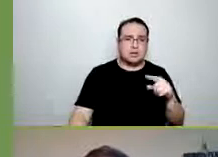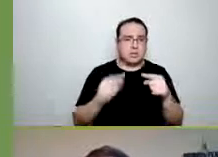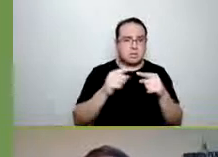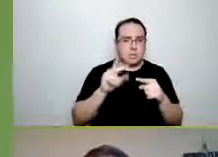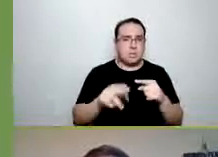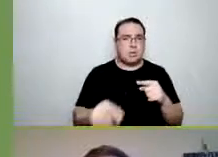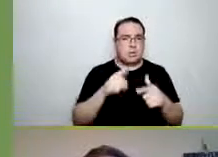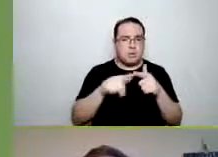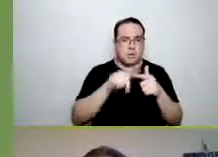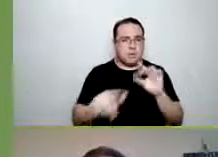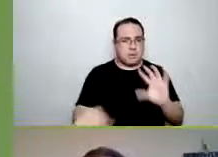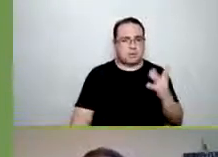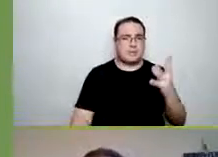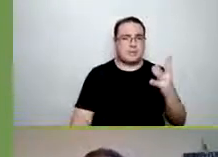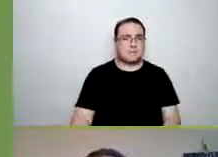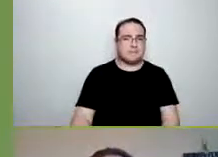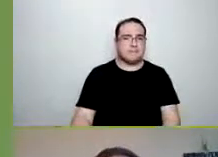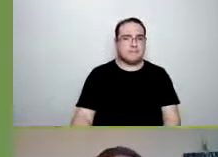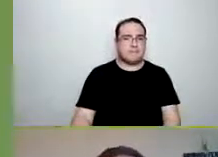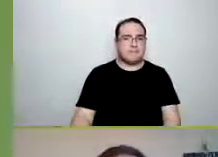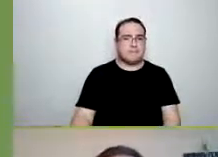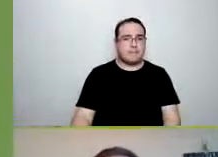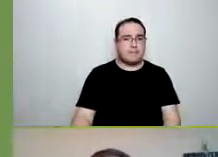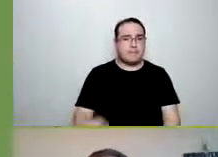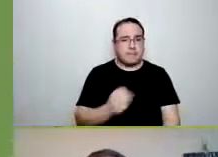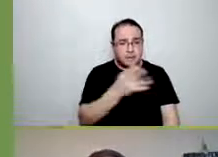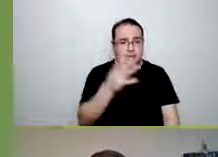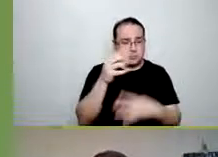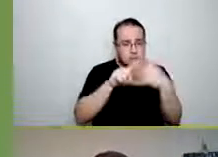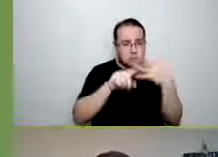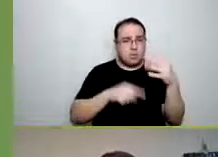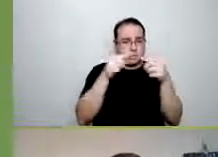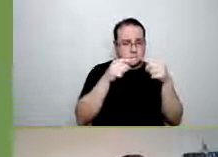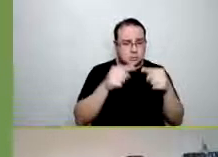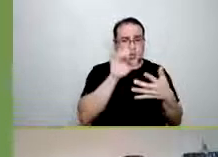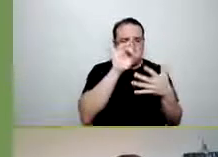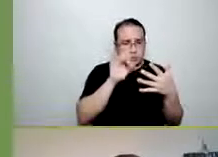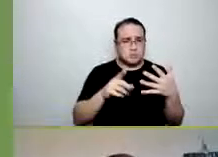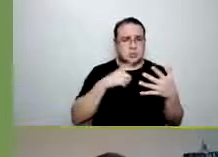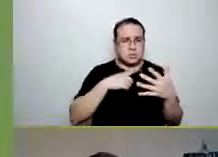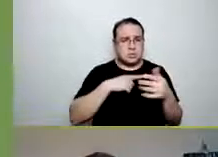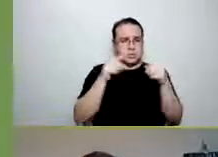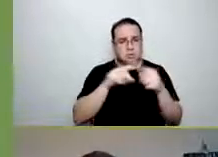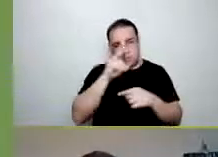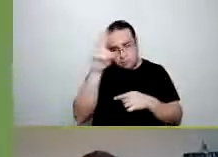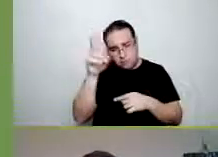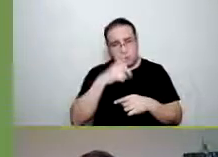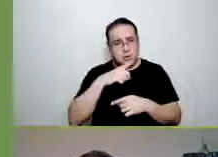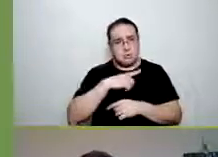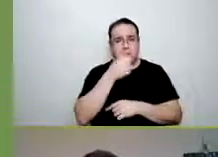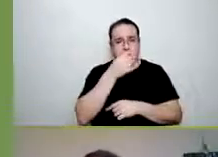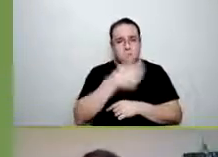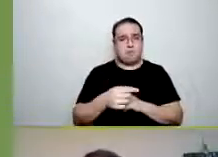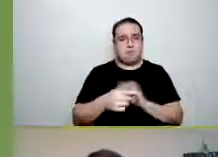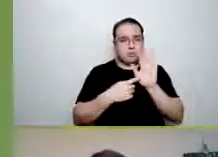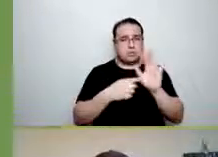o contrário, novamente. Então, são esses os 4 programas e cada um tem seu ponto forte e seu ponto fraco, né?